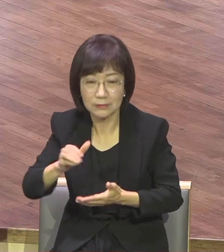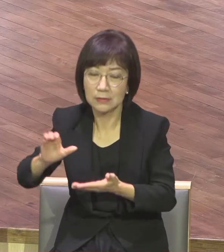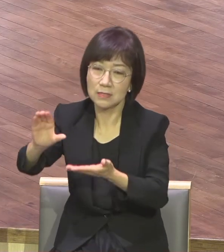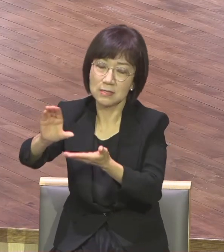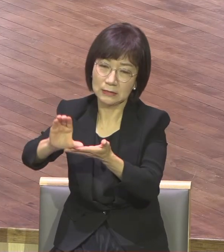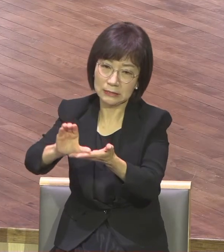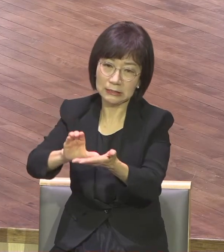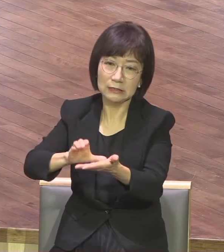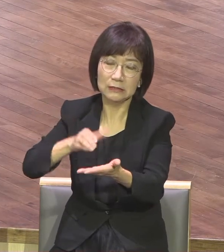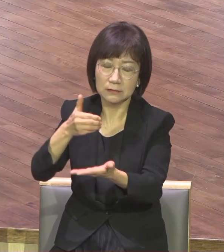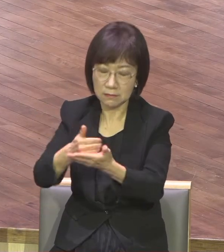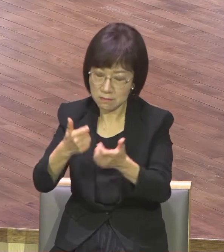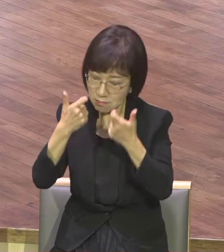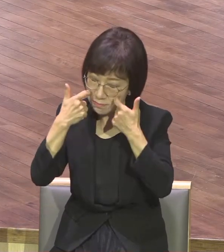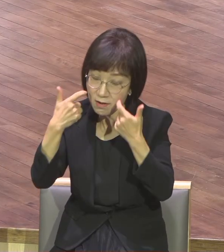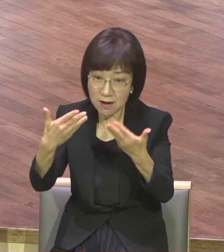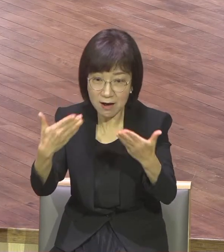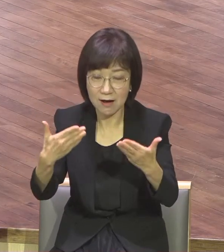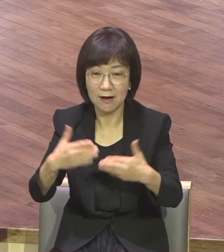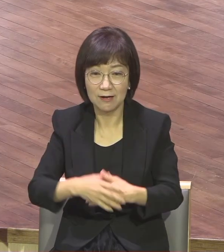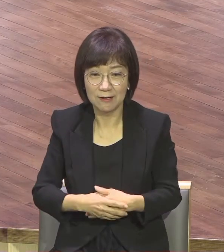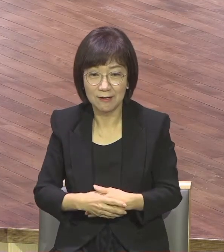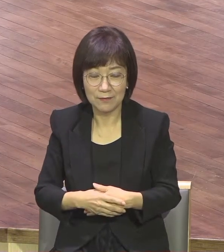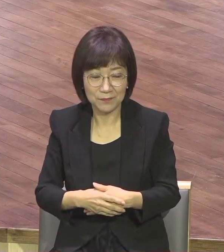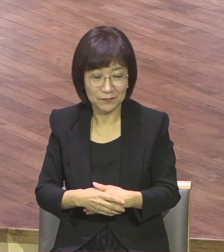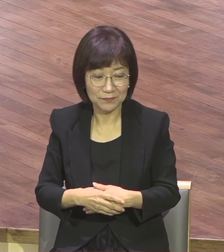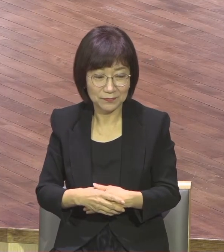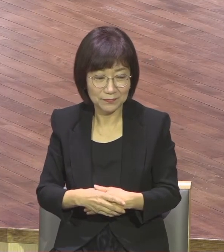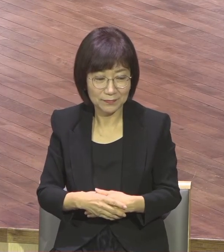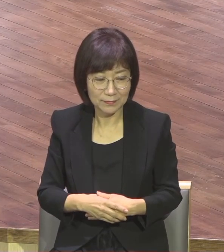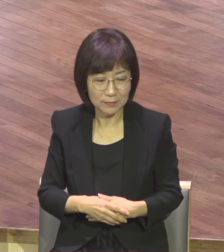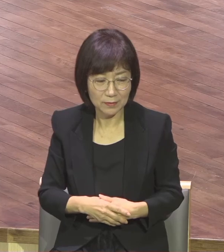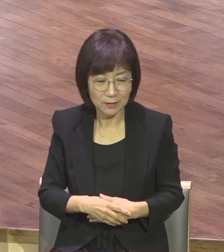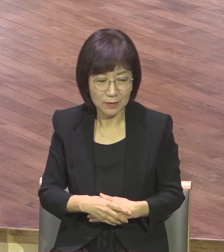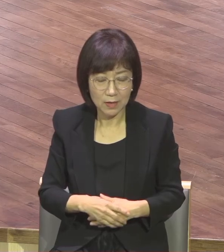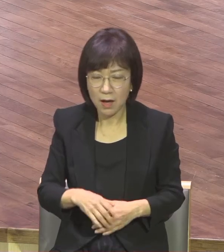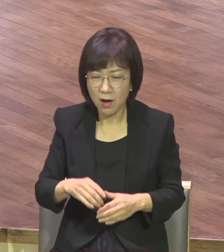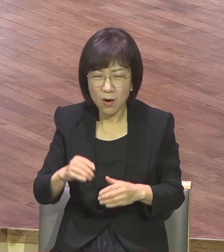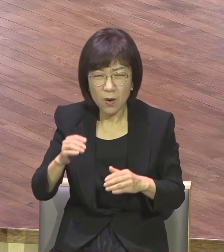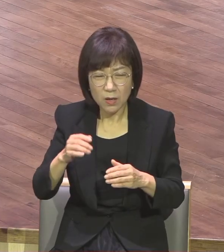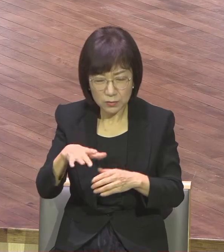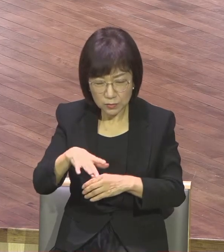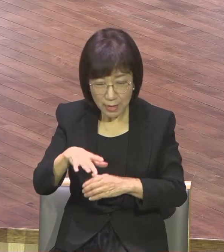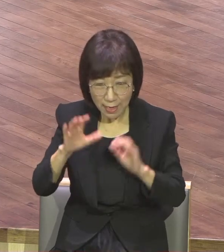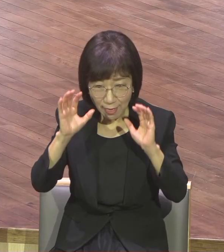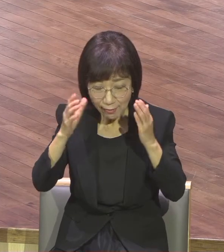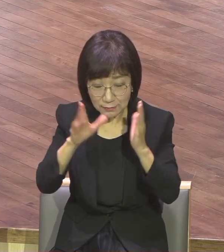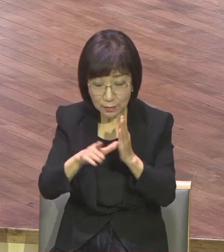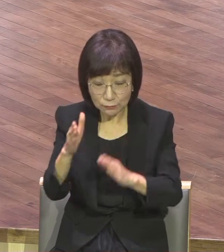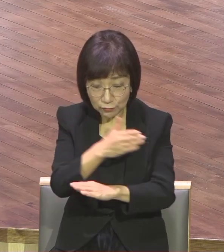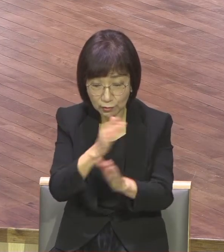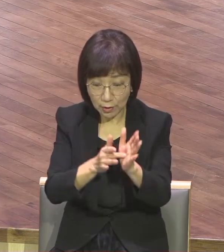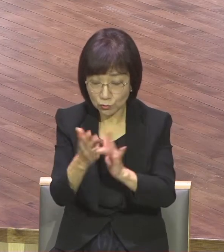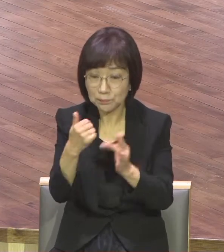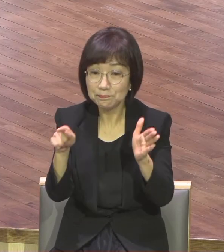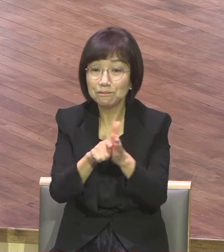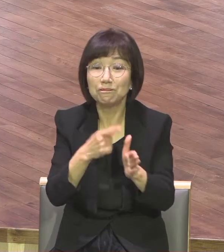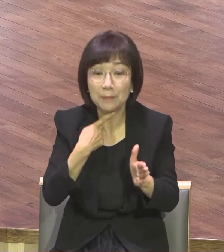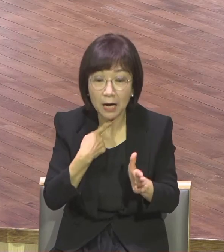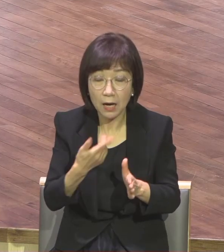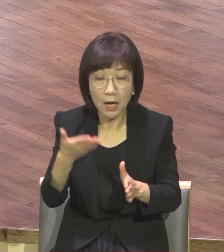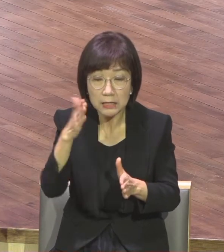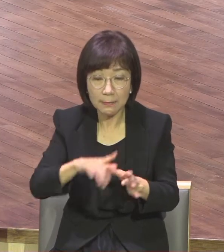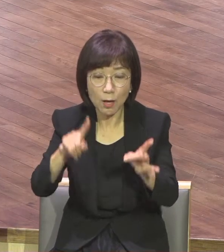임직받는 분 중에는 모태신앙도 있어요. 어릴 때 믿었지만 예수가 그리스도인 사실을 몰랐다. 불교 문화권에서 완전히